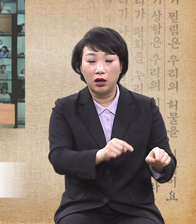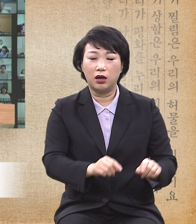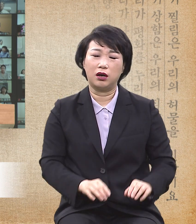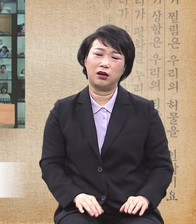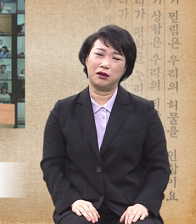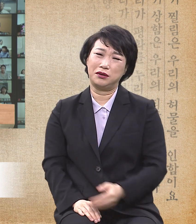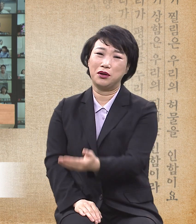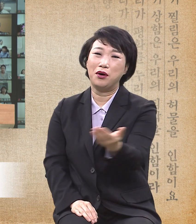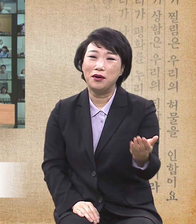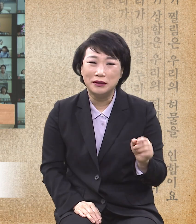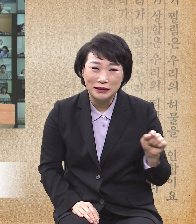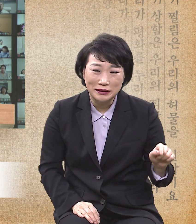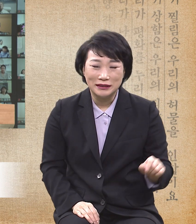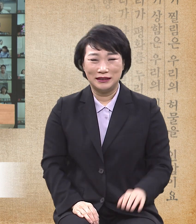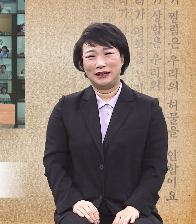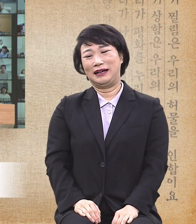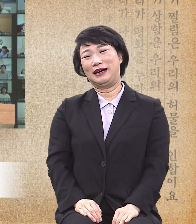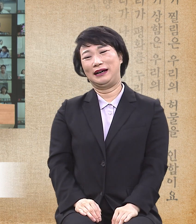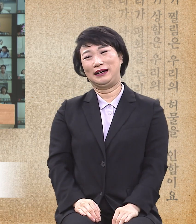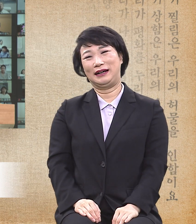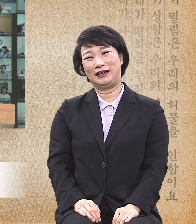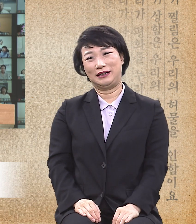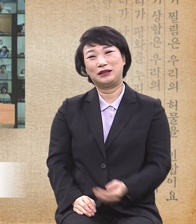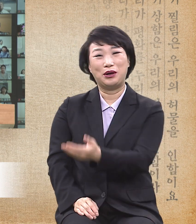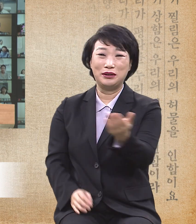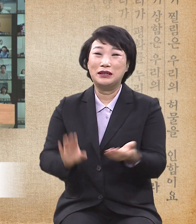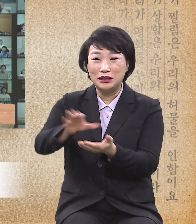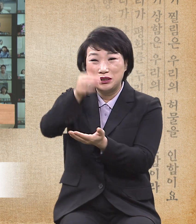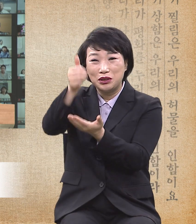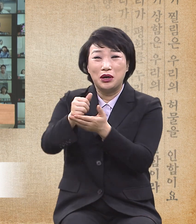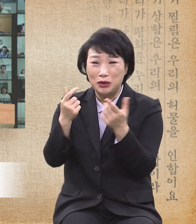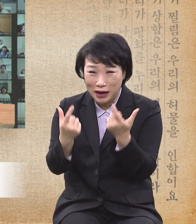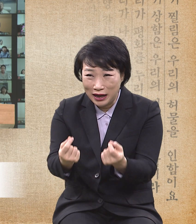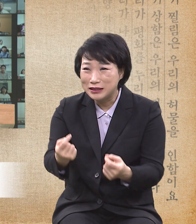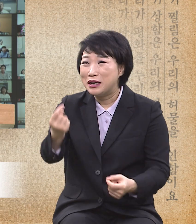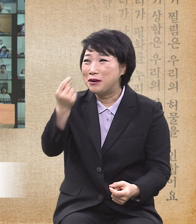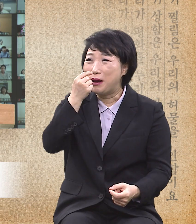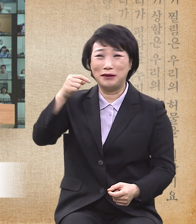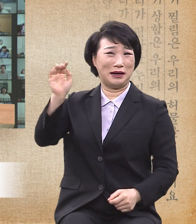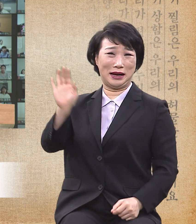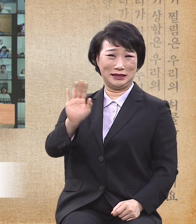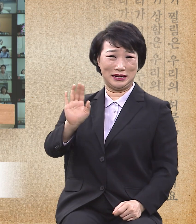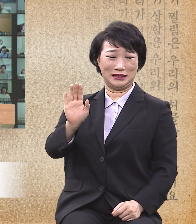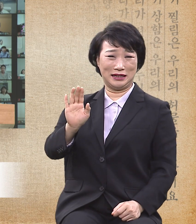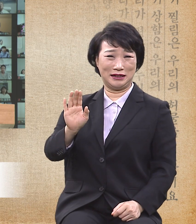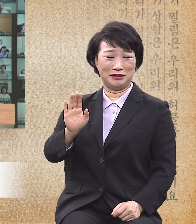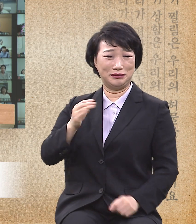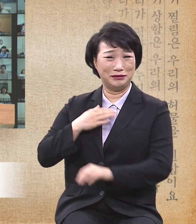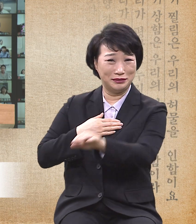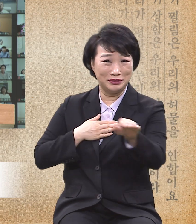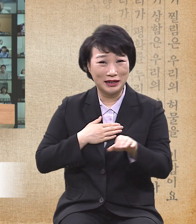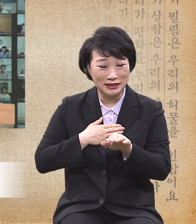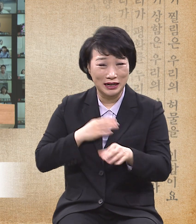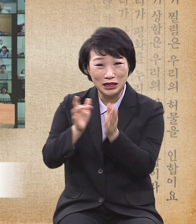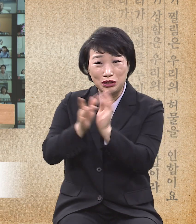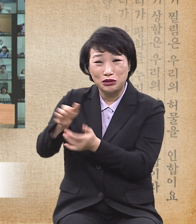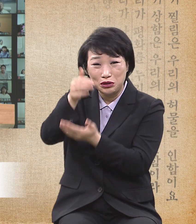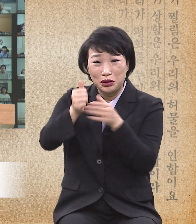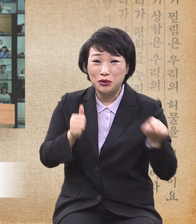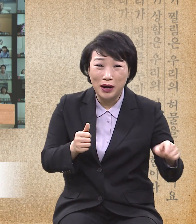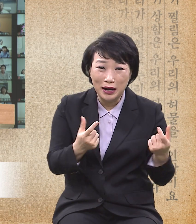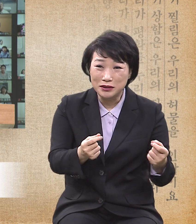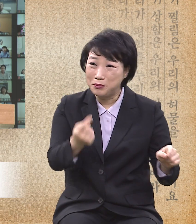오직 너희는 그리스도를 이와 같이 배우지 아니하였느니라. 우리가 그리스도를 그렇게